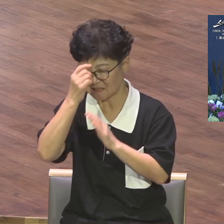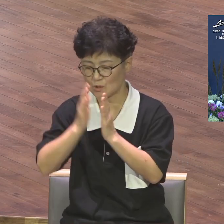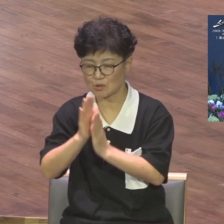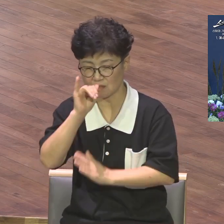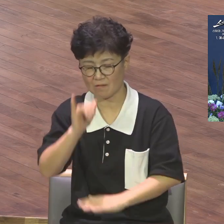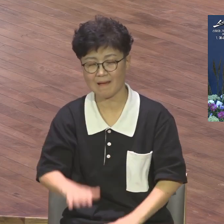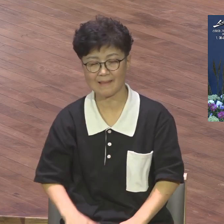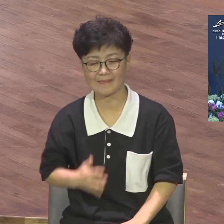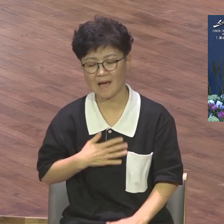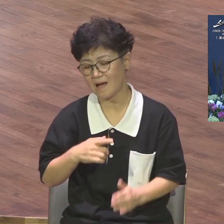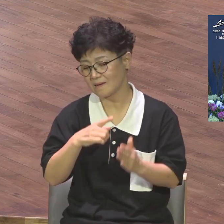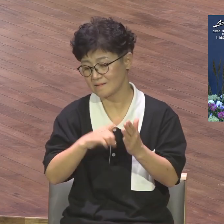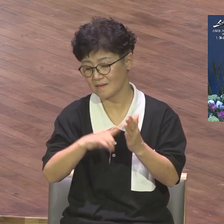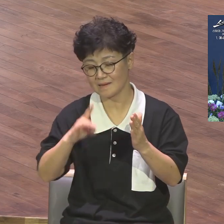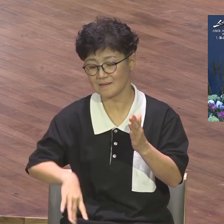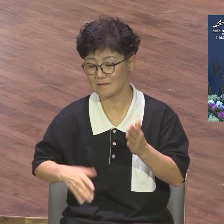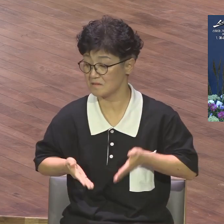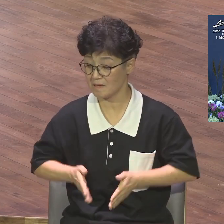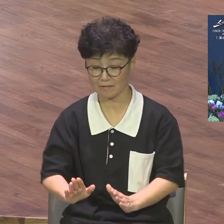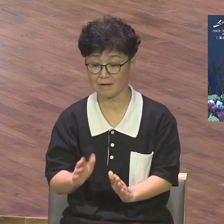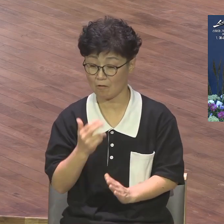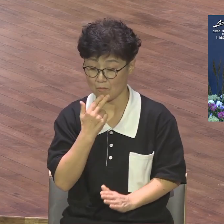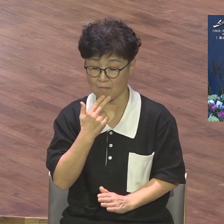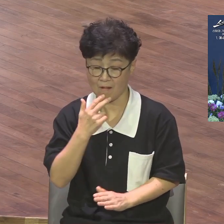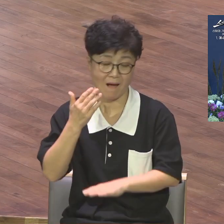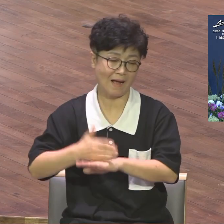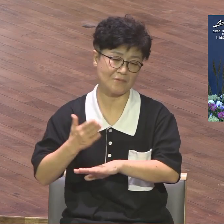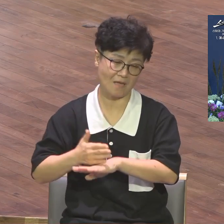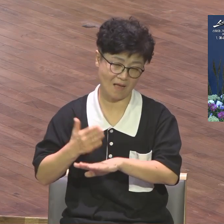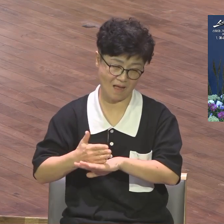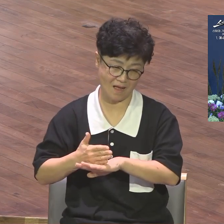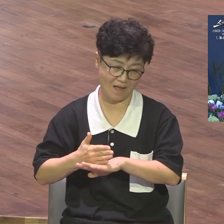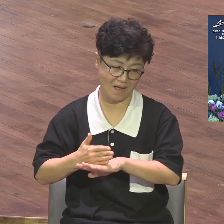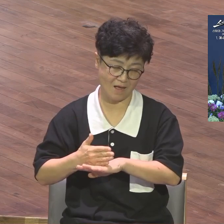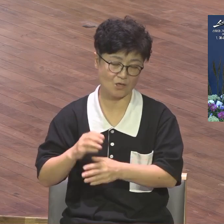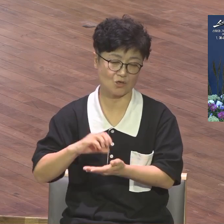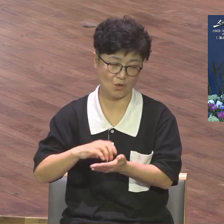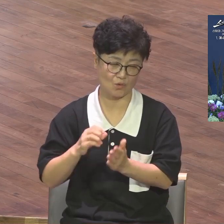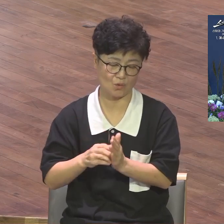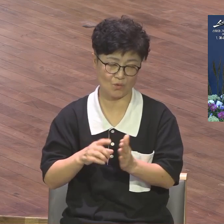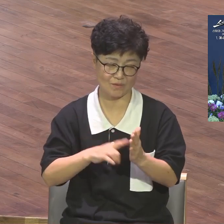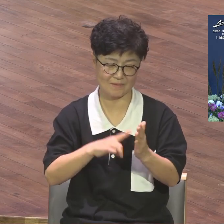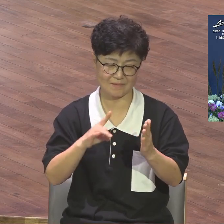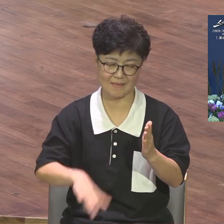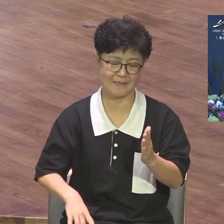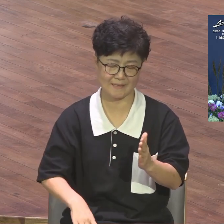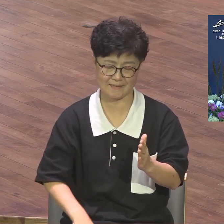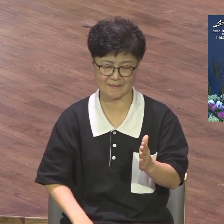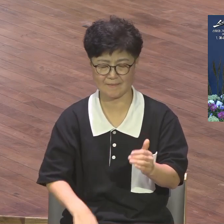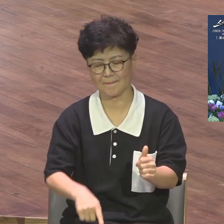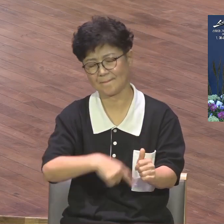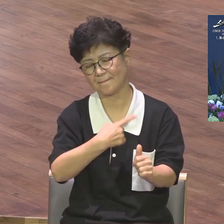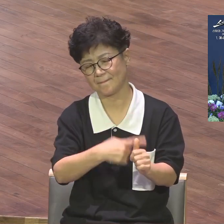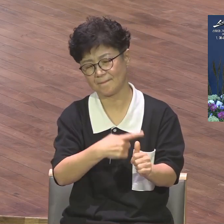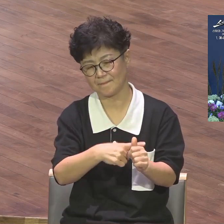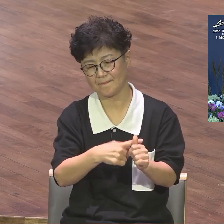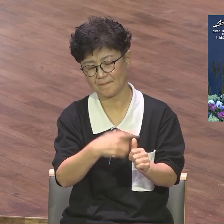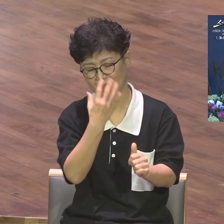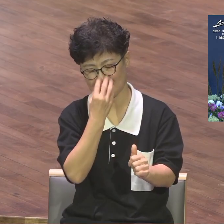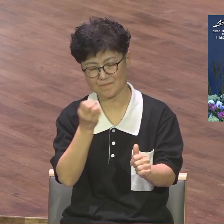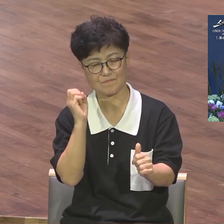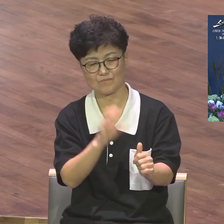것이 감사합니다. 라고 기도할 정도로 그들에게 있어서는 경멸과 죄인의 대명사가 바로 이 세리라는